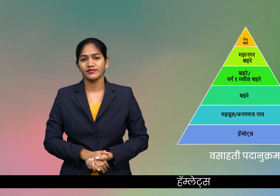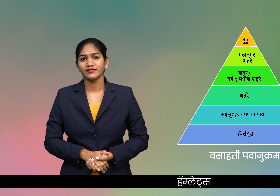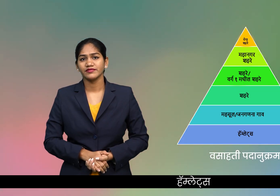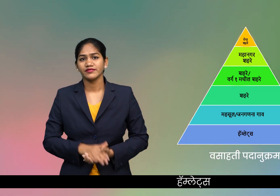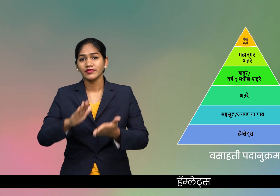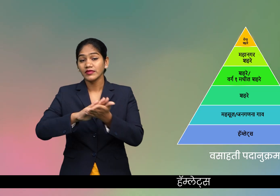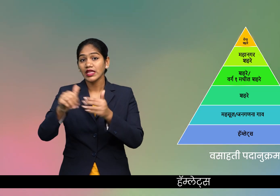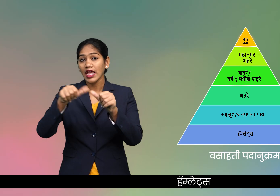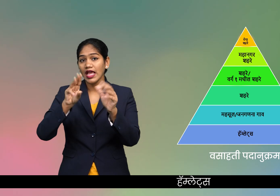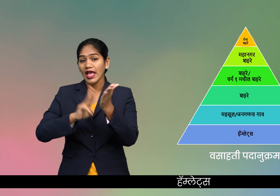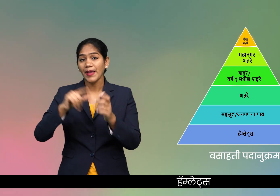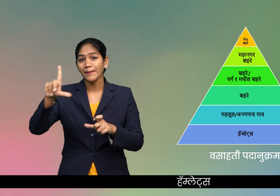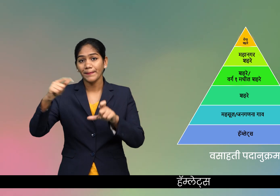हेल्मेट्स